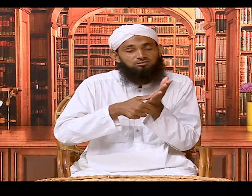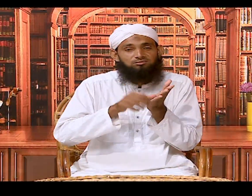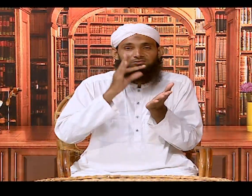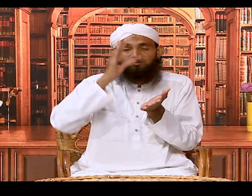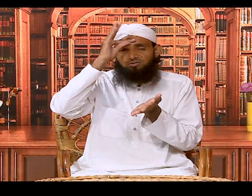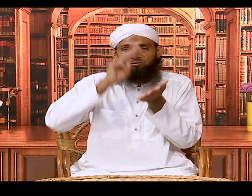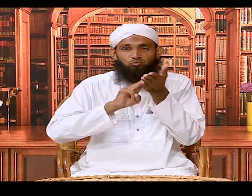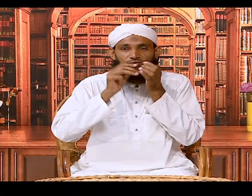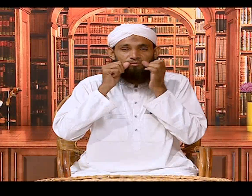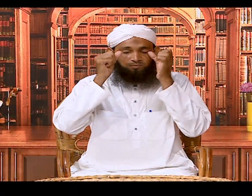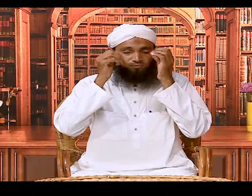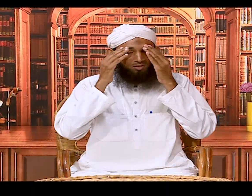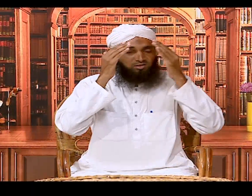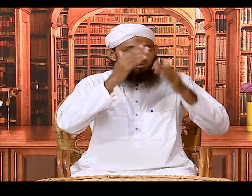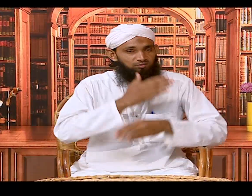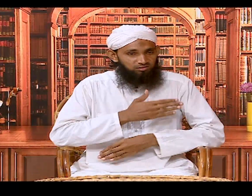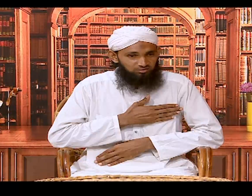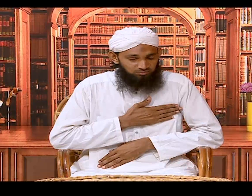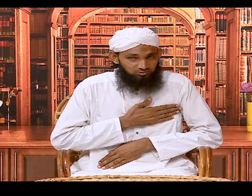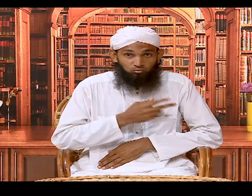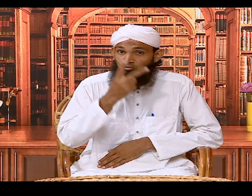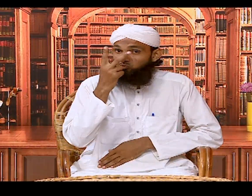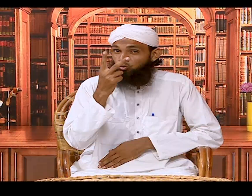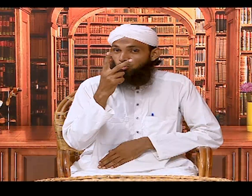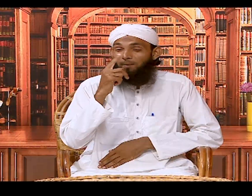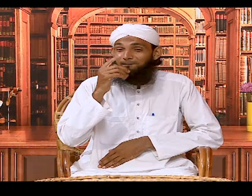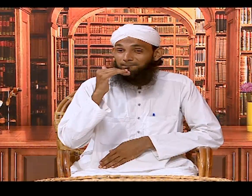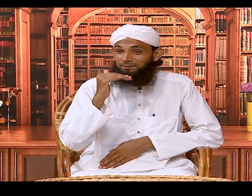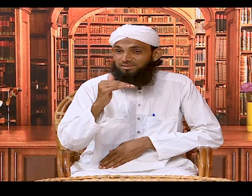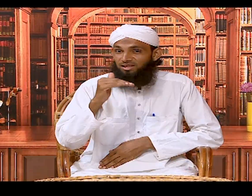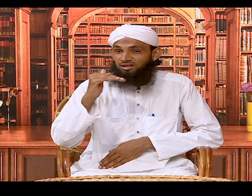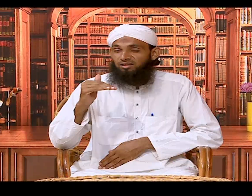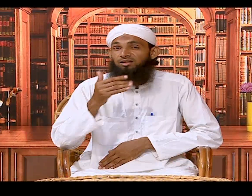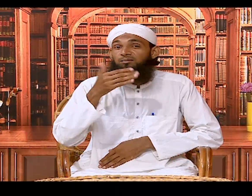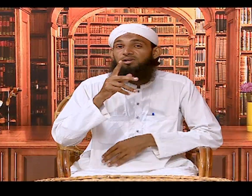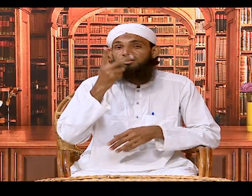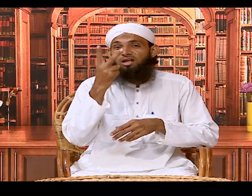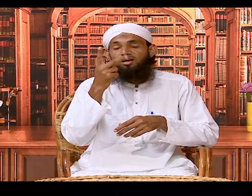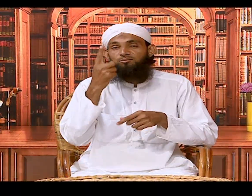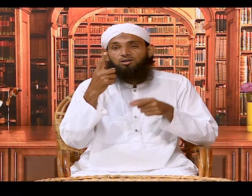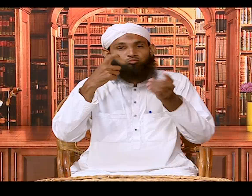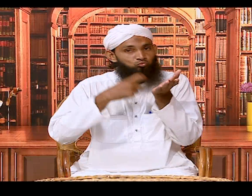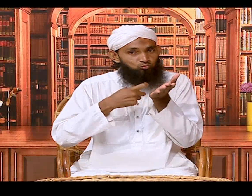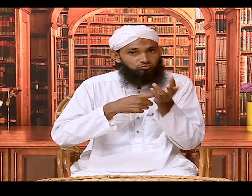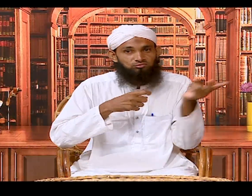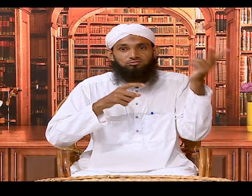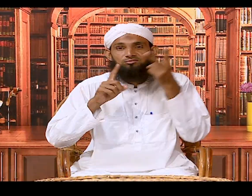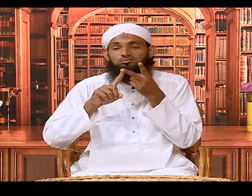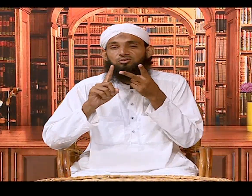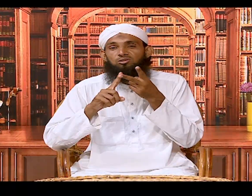نور مجسم صلی اللہ علیہ وآلہ وصحبہ وسلم کی دو شہزادیاں یعنی حضرت رقیہ اور حضرت ام کلثوم